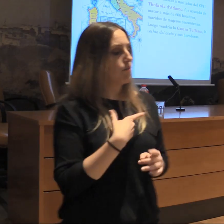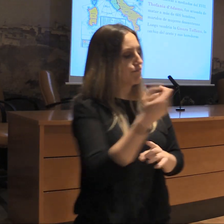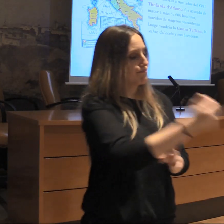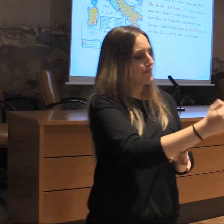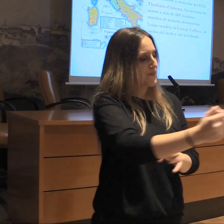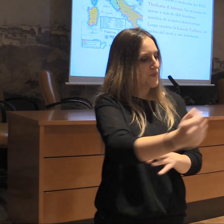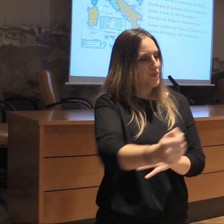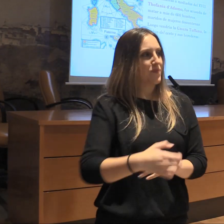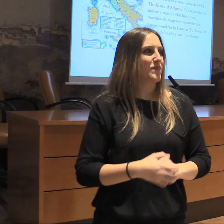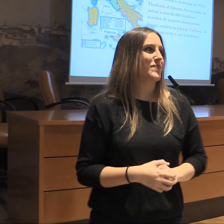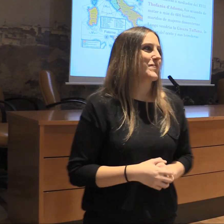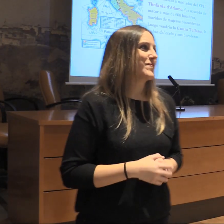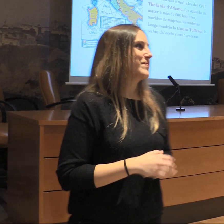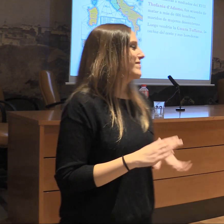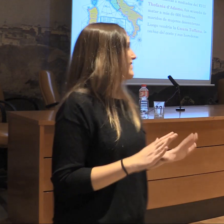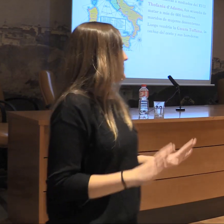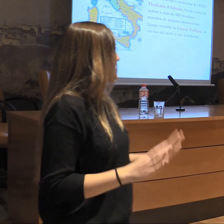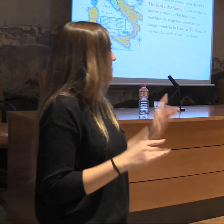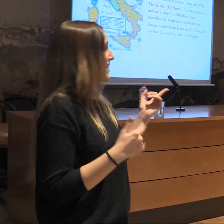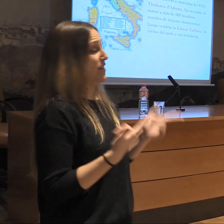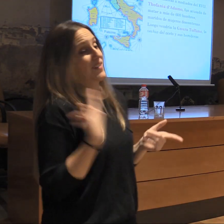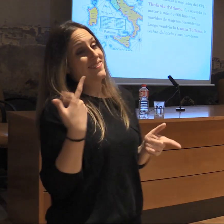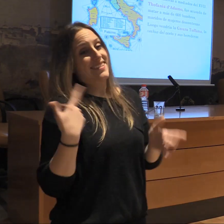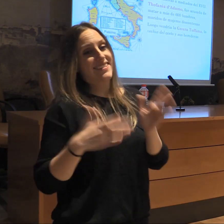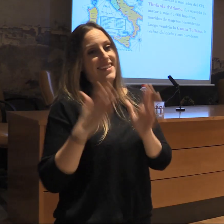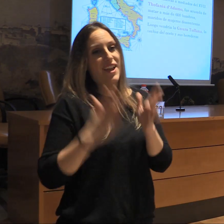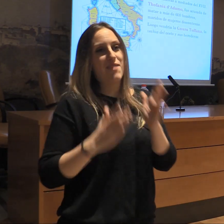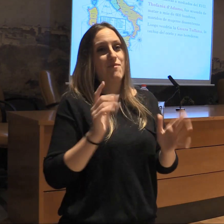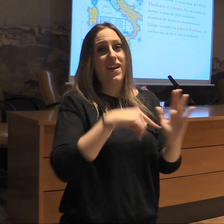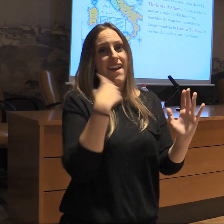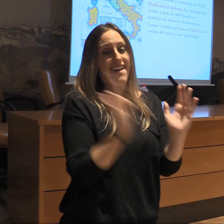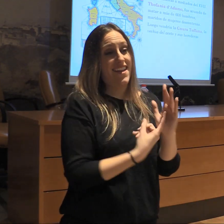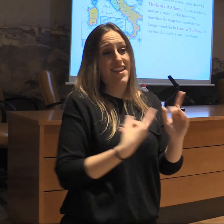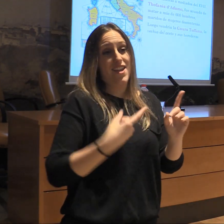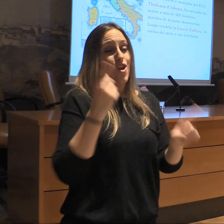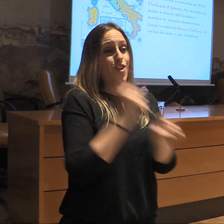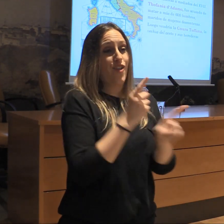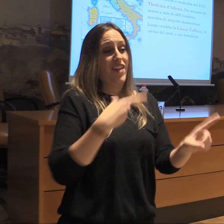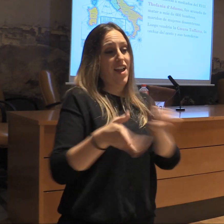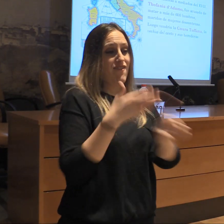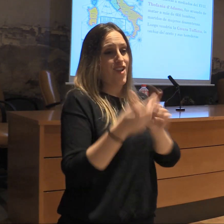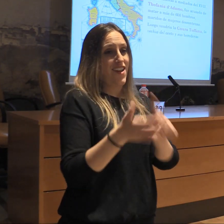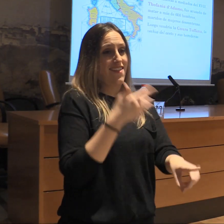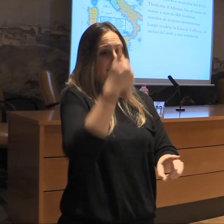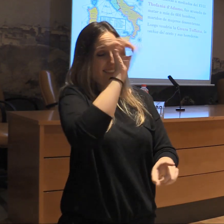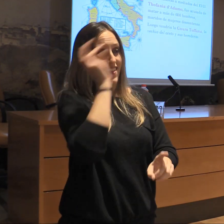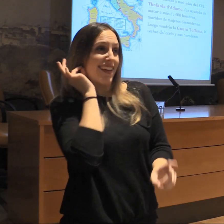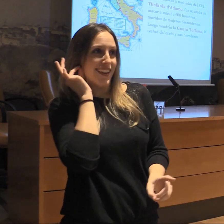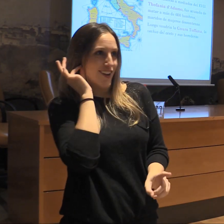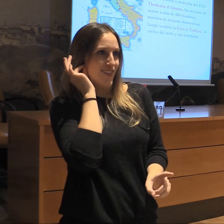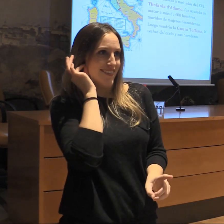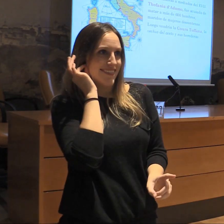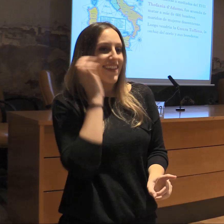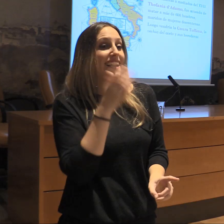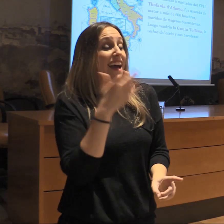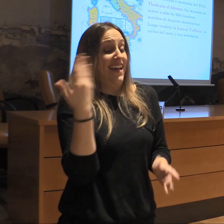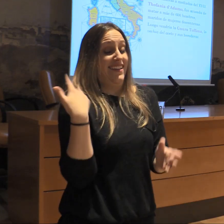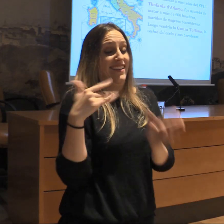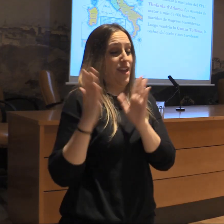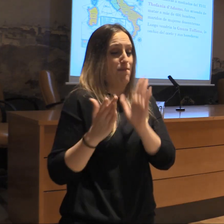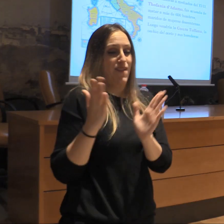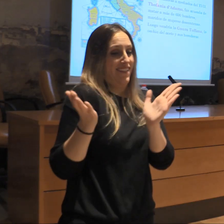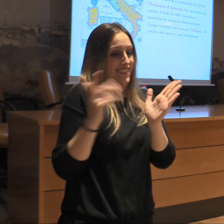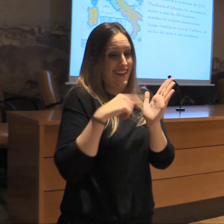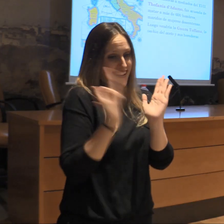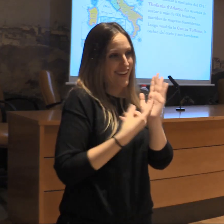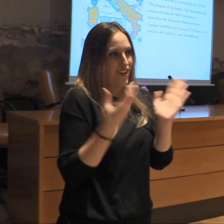la ley de violencia de género no existía por esa época, entonces si una mujer estaba casada con un marido maltratador o